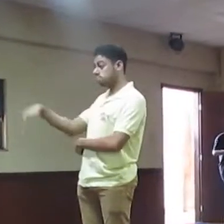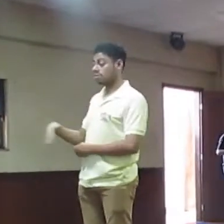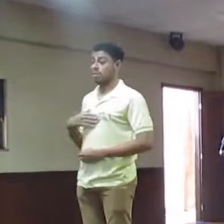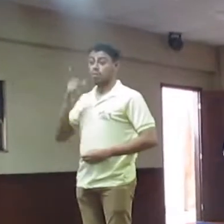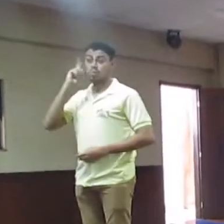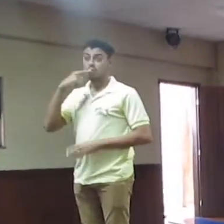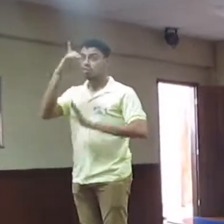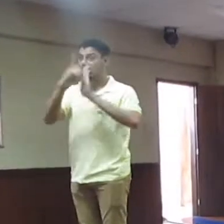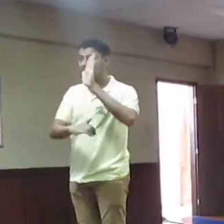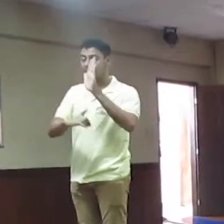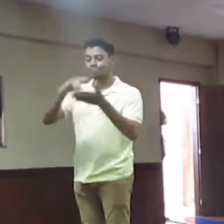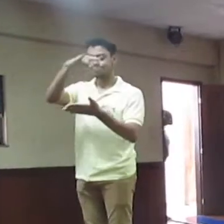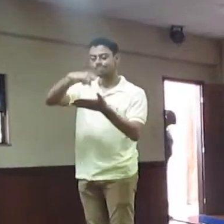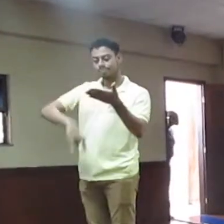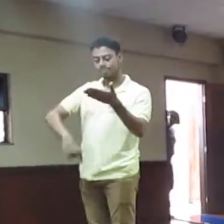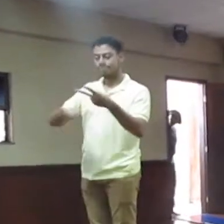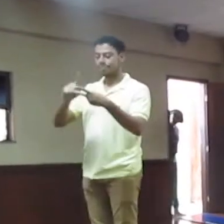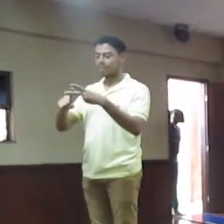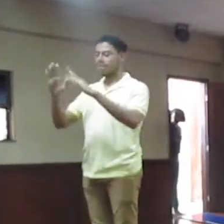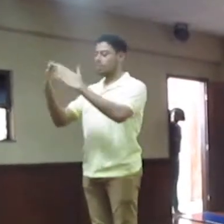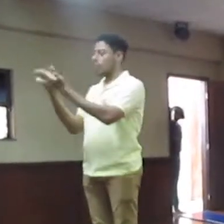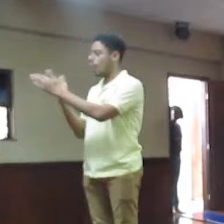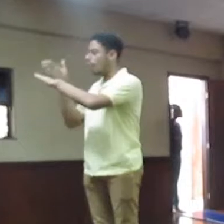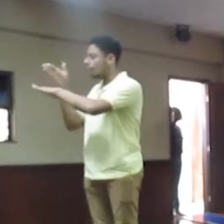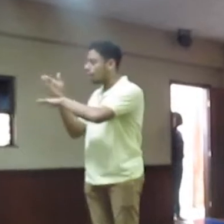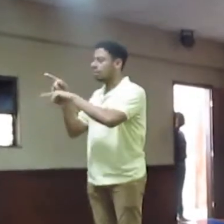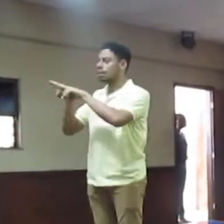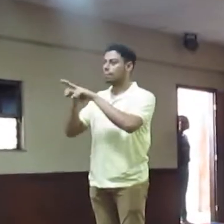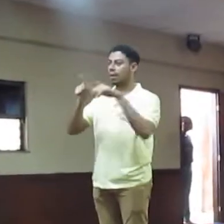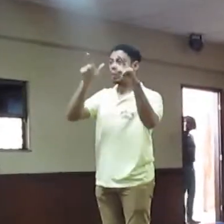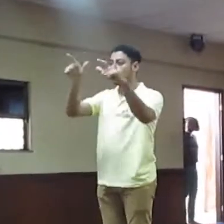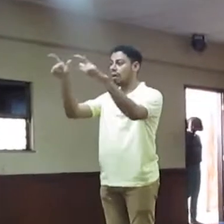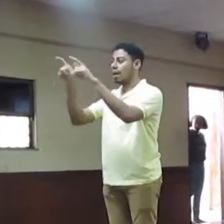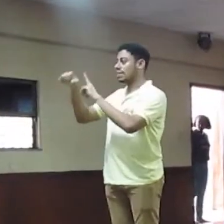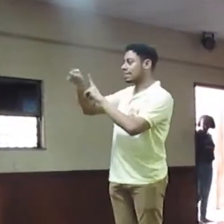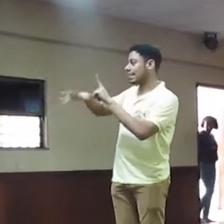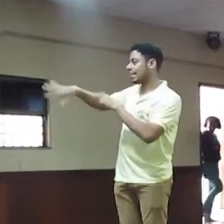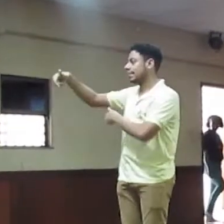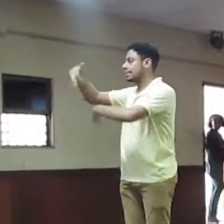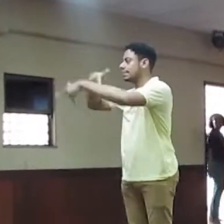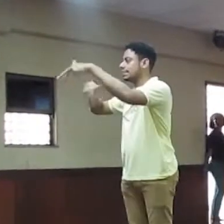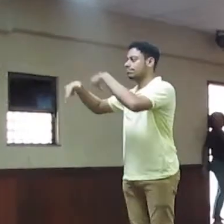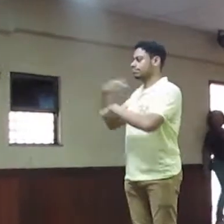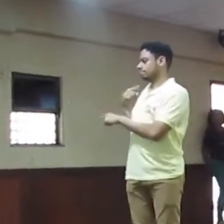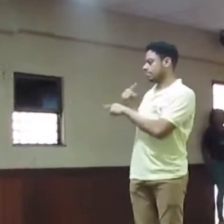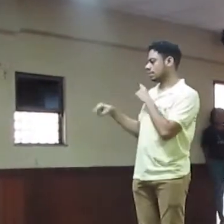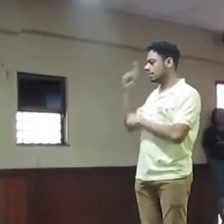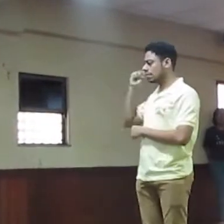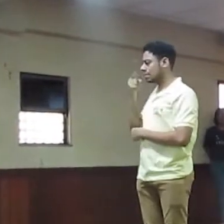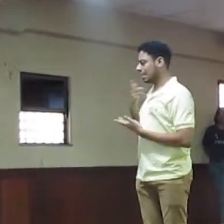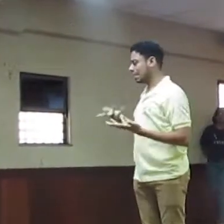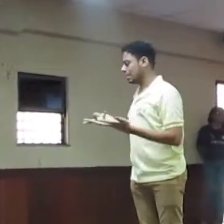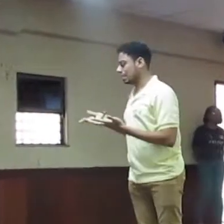a testamentos, à escolarização, a frequentar os mesmos lugares que os homens.